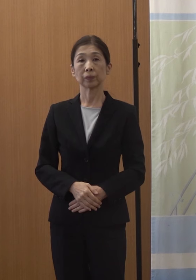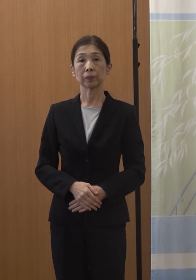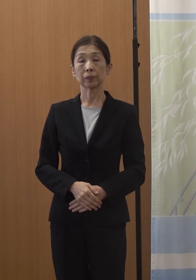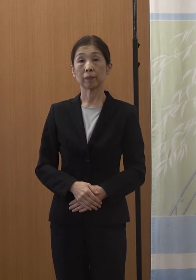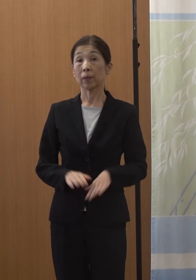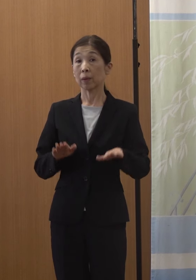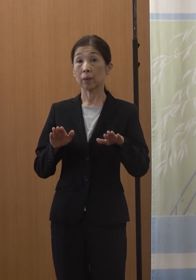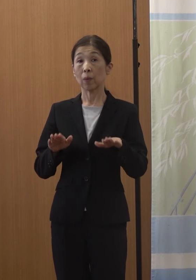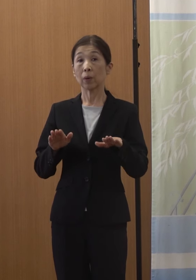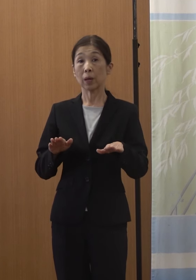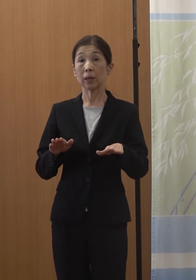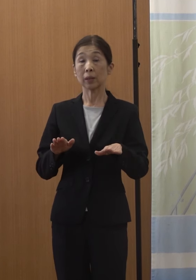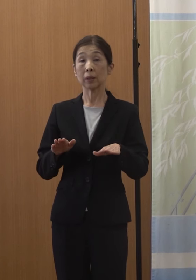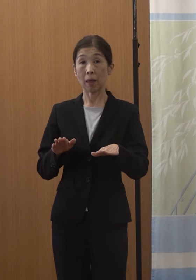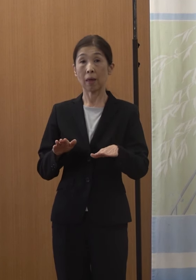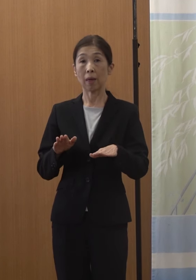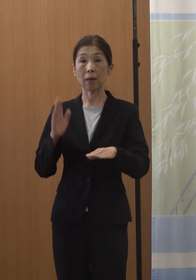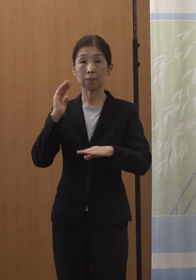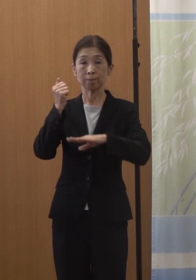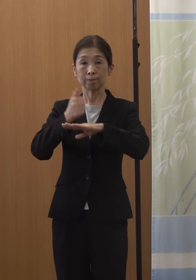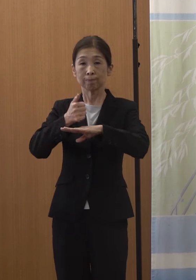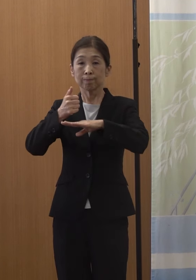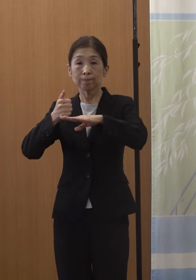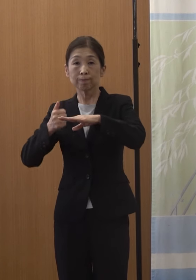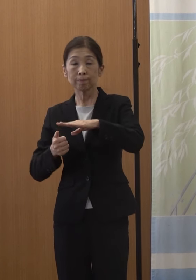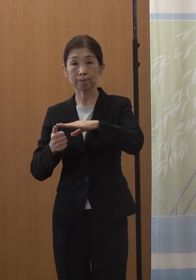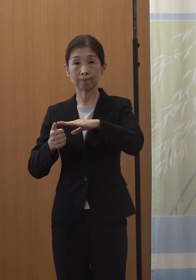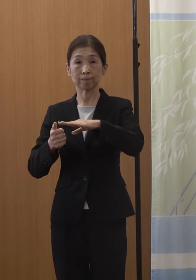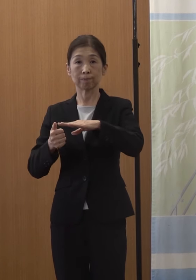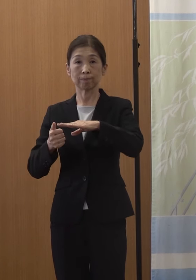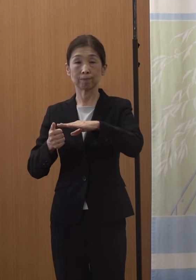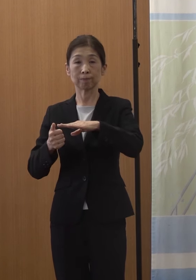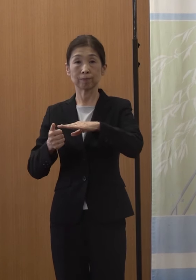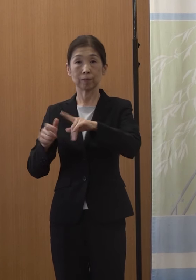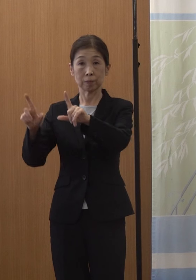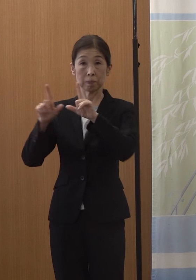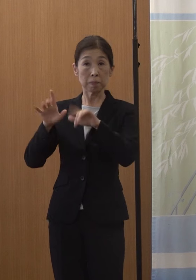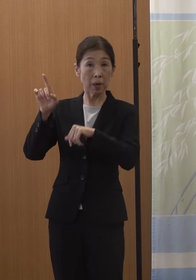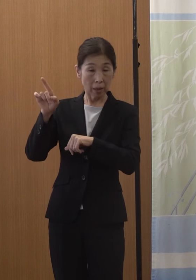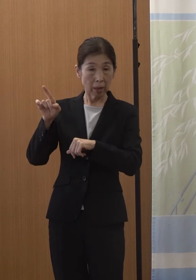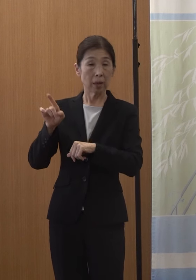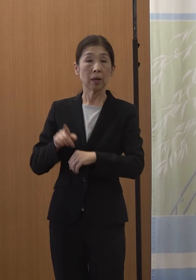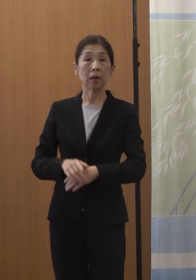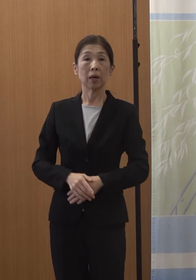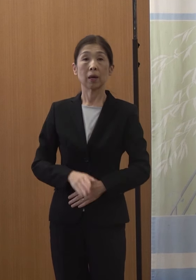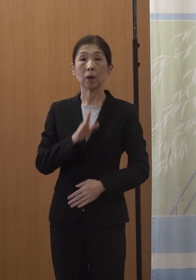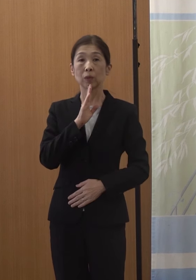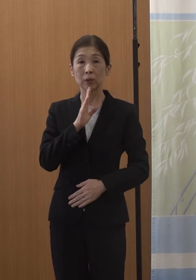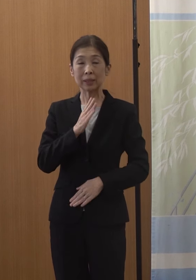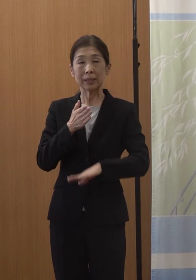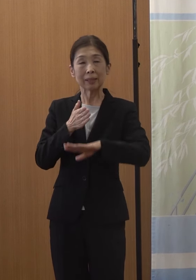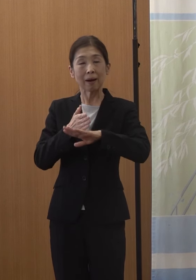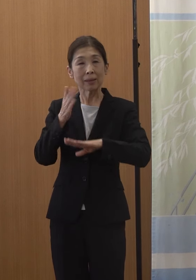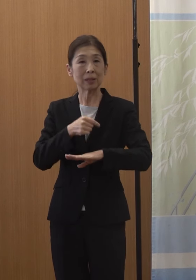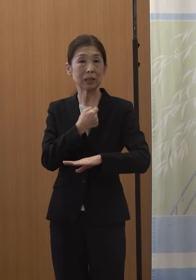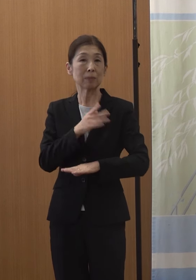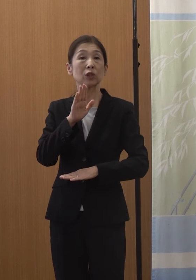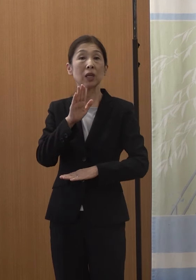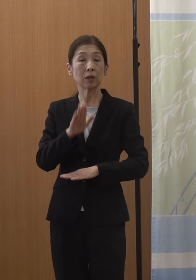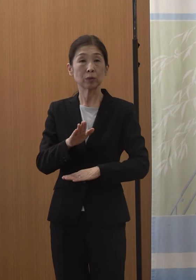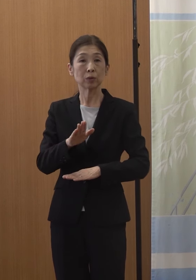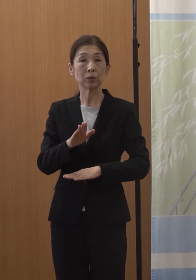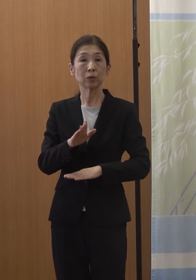今回で総裁を辞められるということでしたので、本当に感謝をしているということ